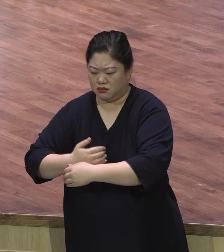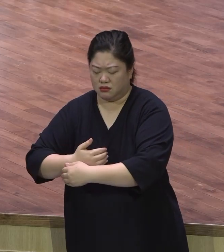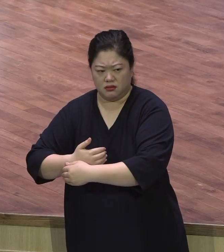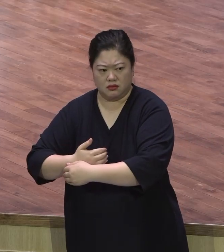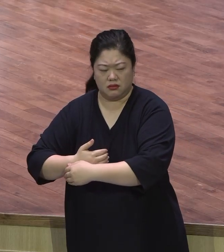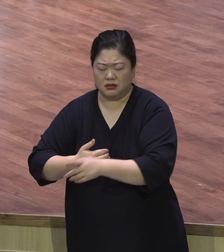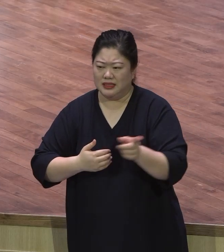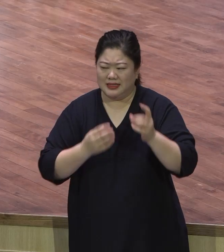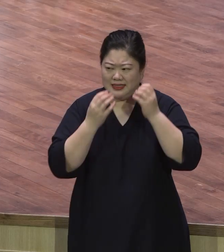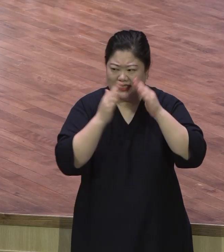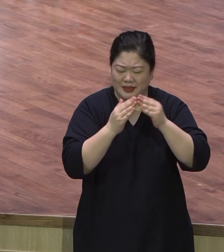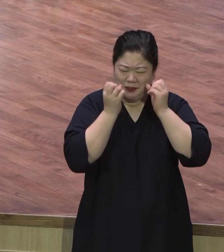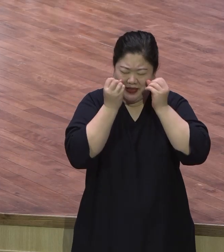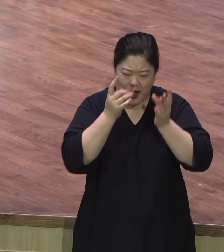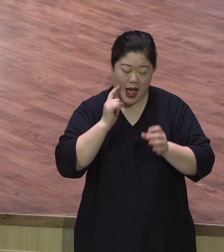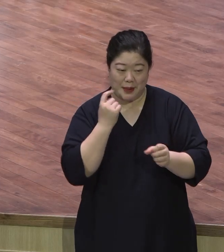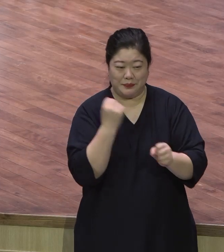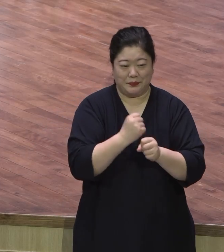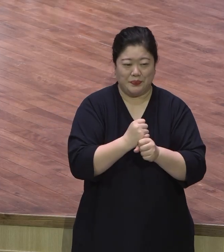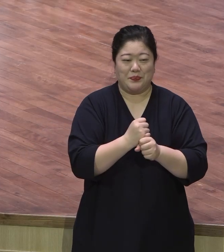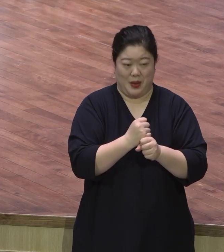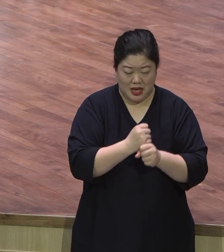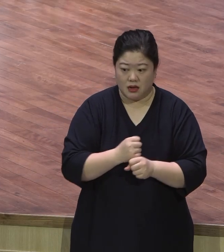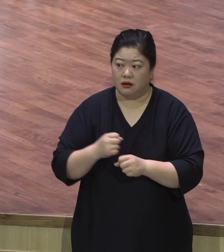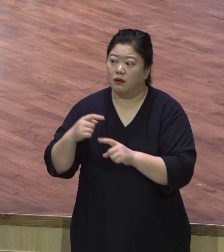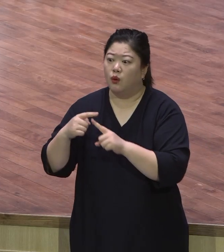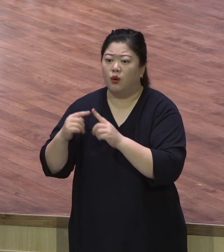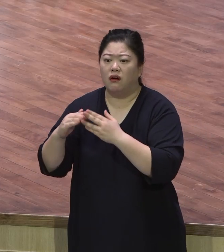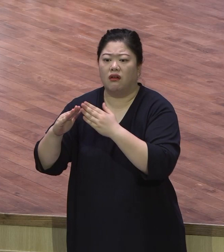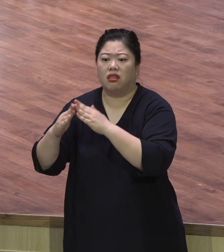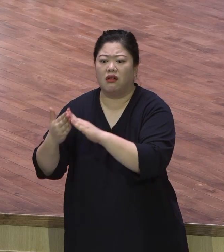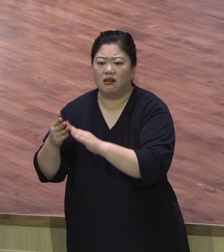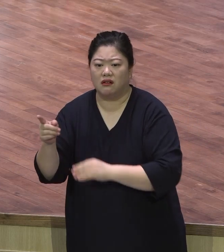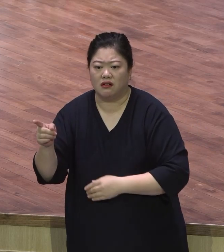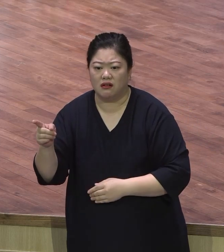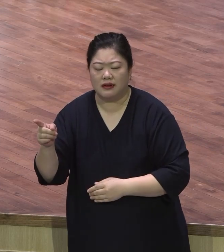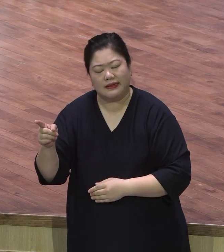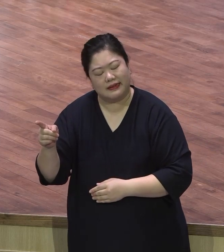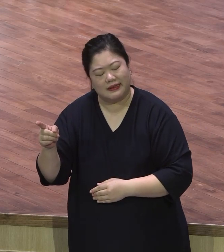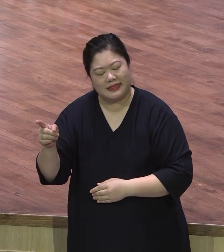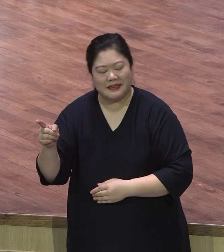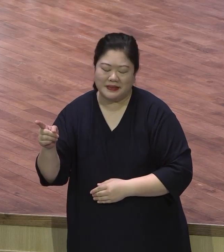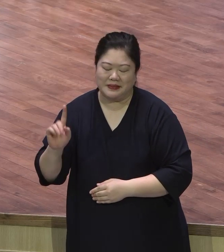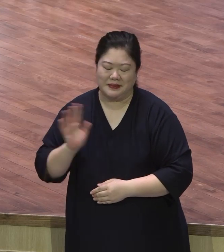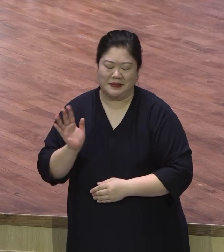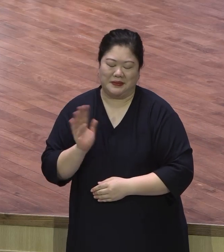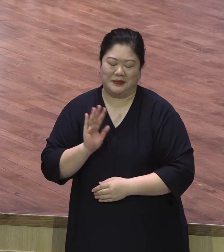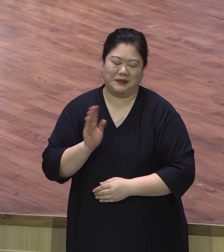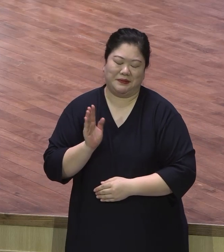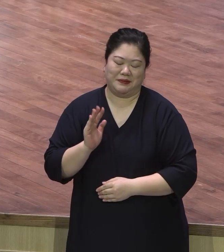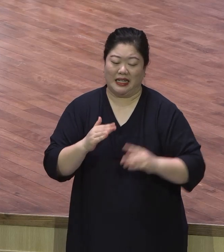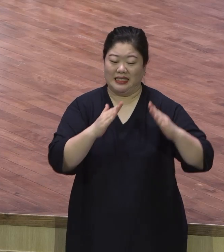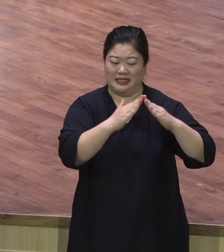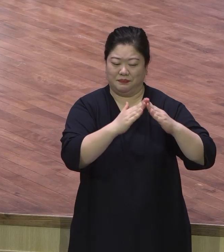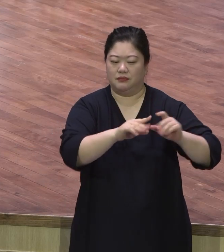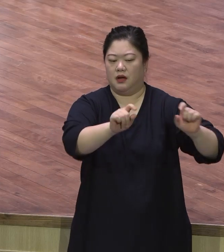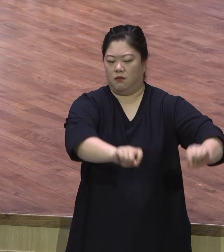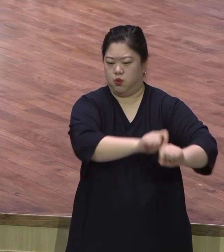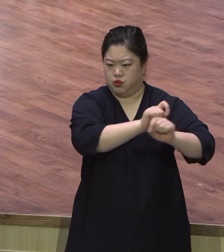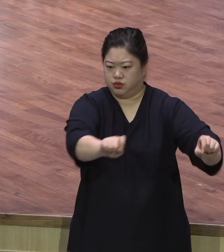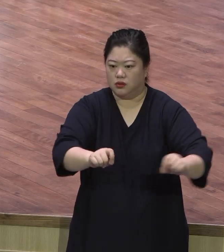교회가 어떻게 되냐 내 양심이나 양심이 이래서 안되겠다 교회를 먼저 해야 되겠다